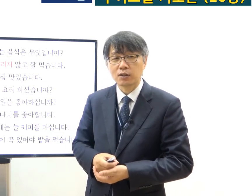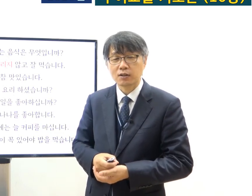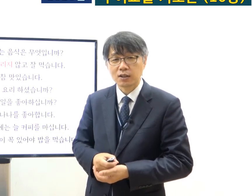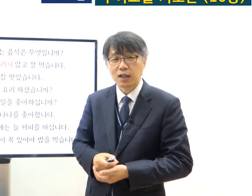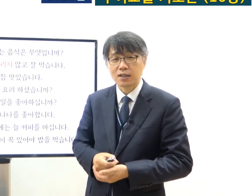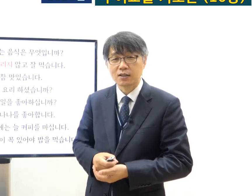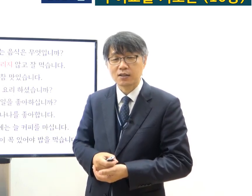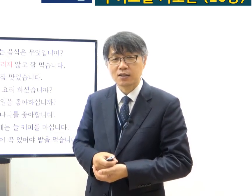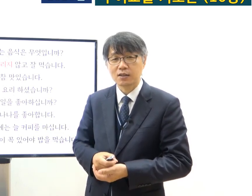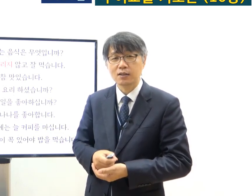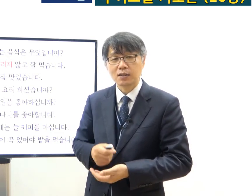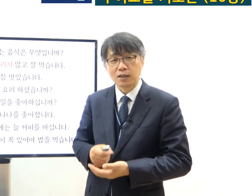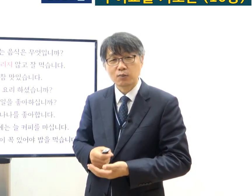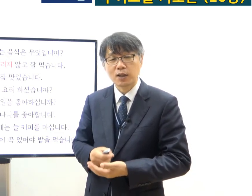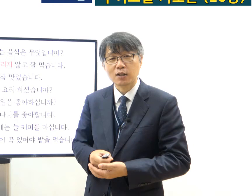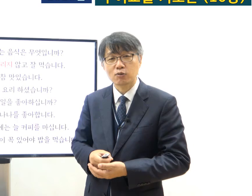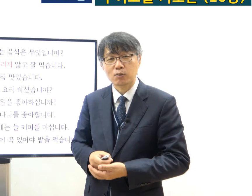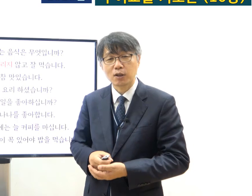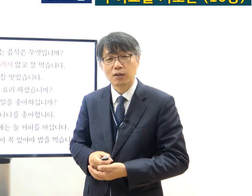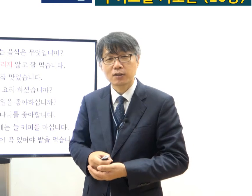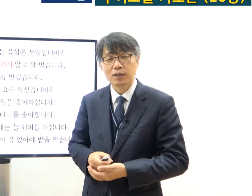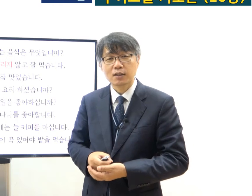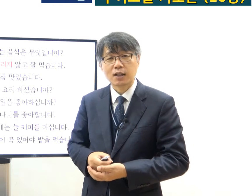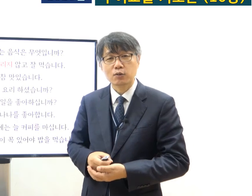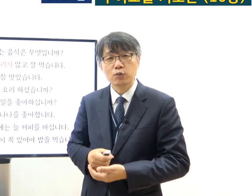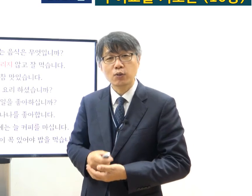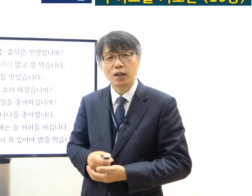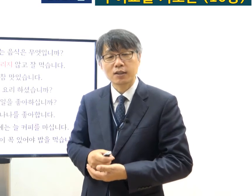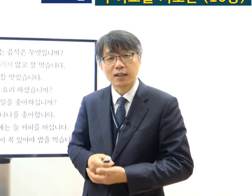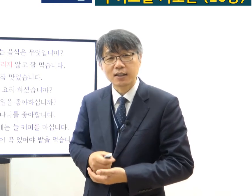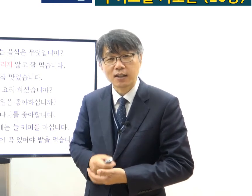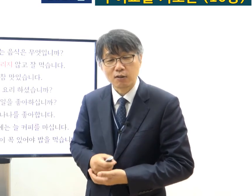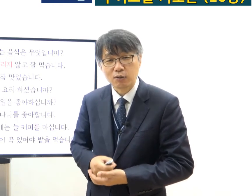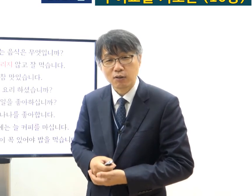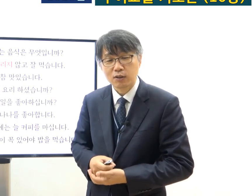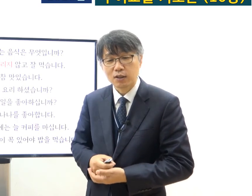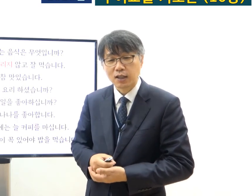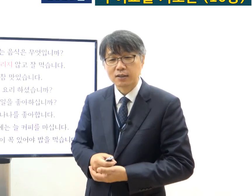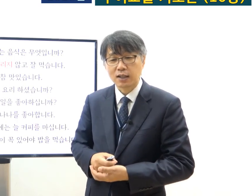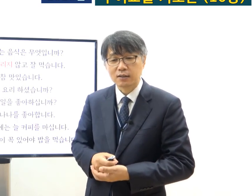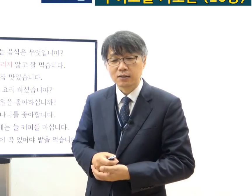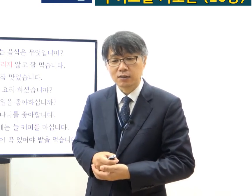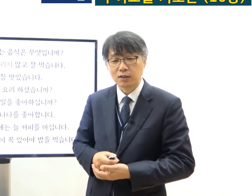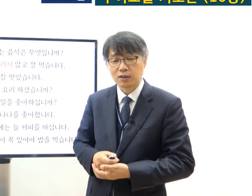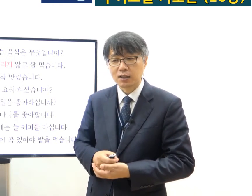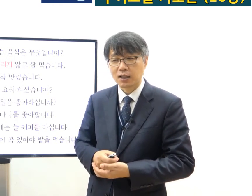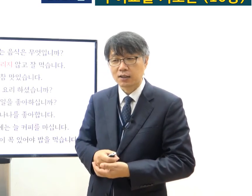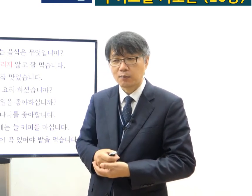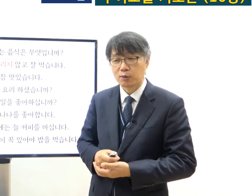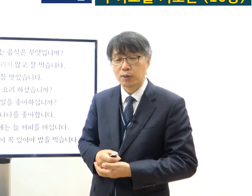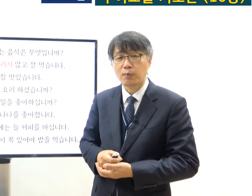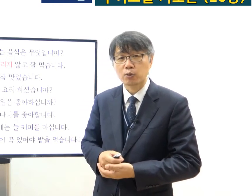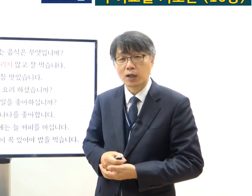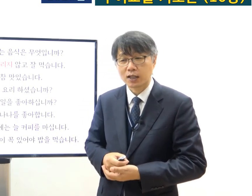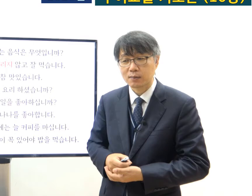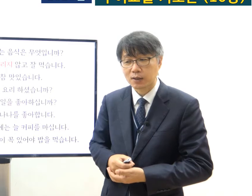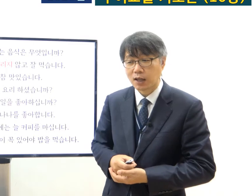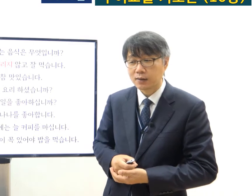저녁 괜찮으신지를 이렇게 좀 남겨주시면 제가 수요일 날은 안 될 것 같고요. 다른 날은 저녁의 시간을 한번 좀 내보도록 하겠습니다.